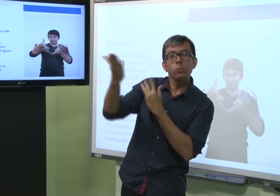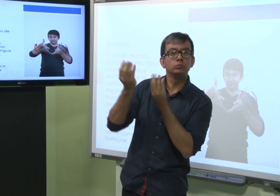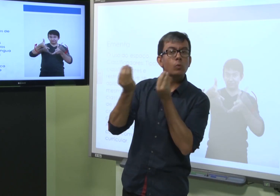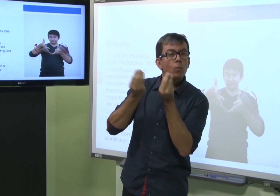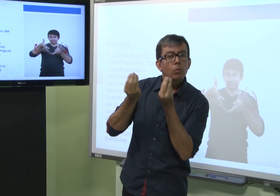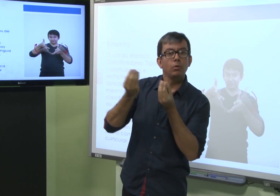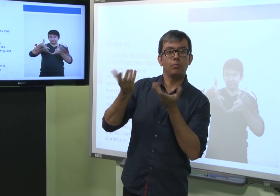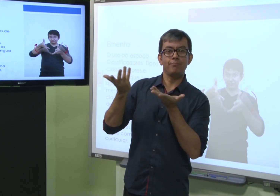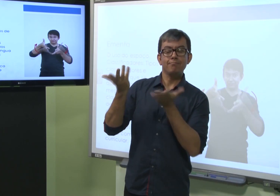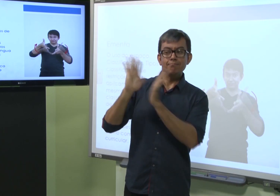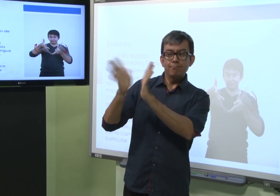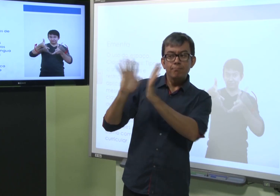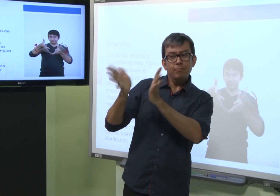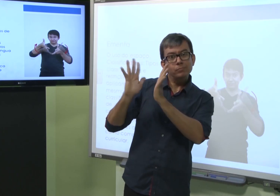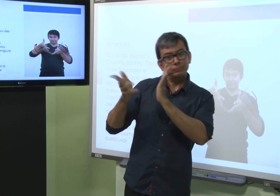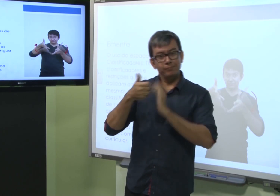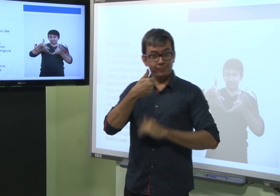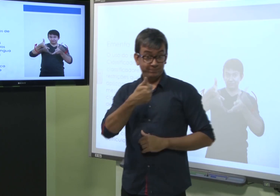praticar e treinarem a língua de sinais, ok?